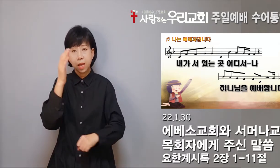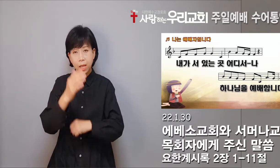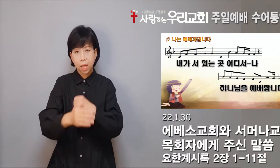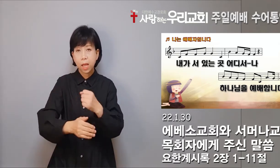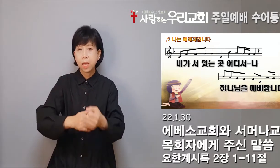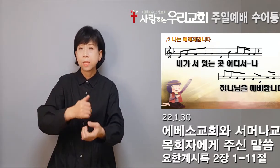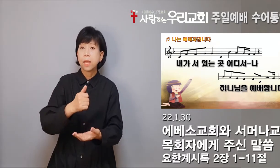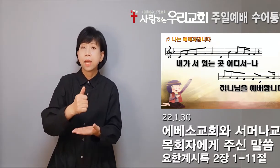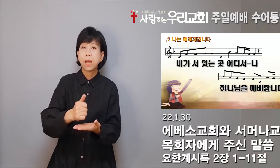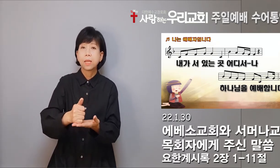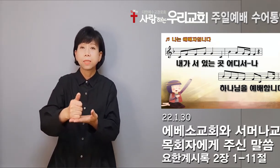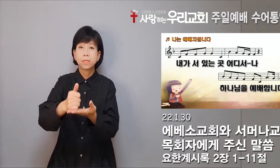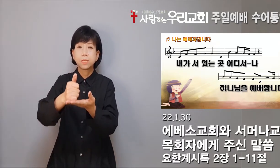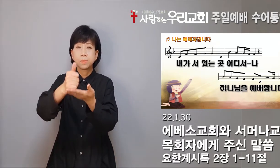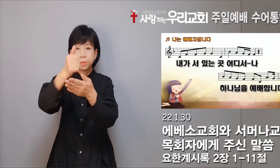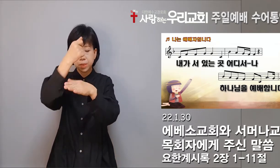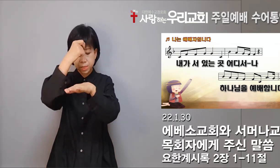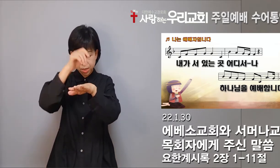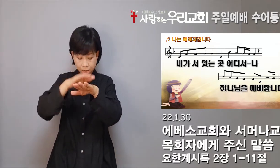어디서나